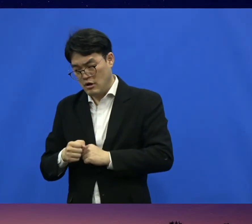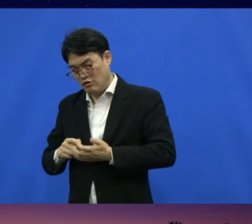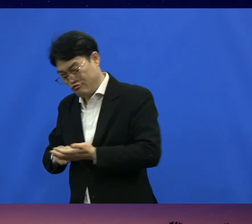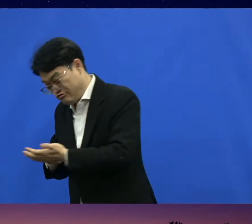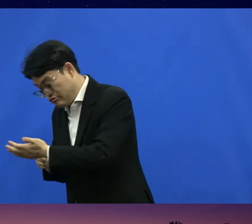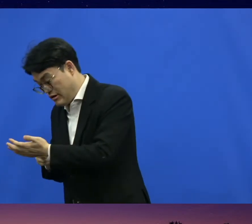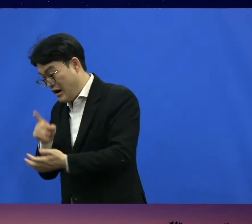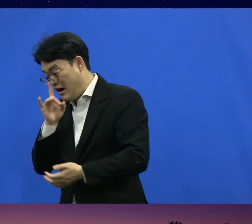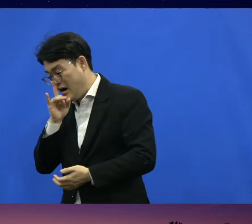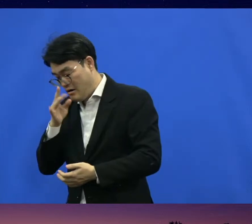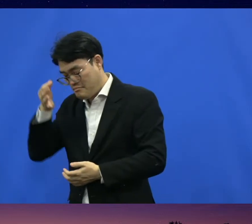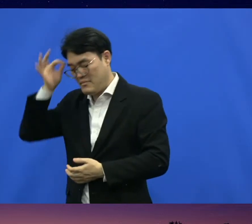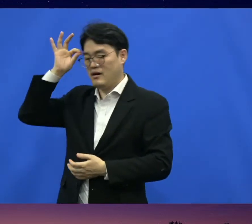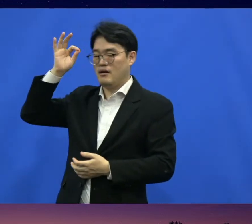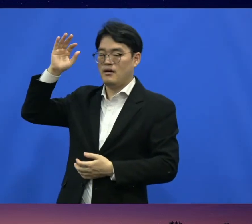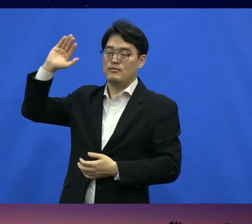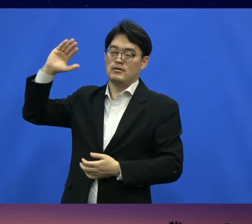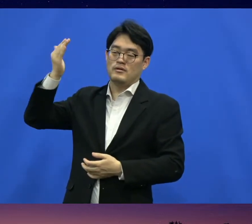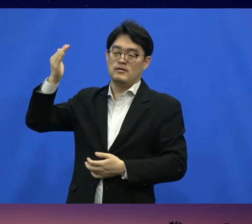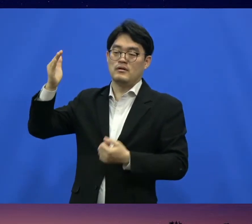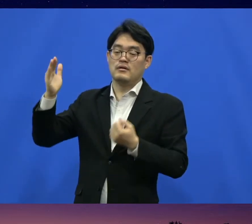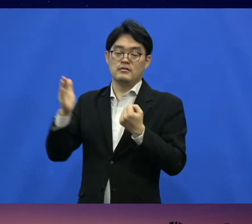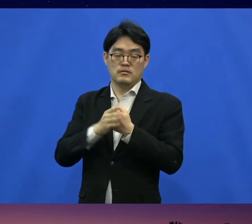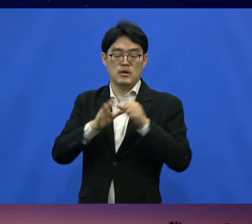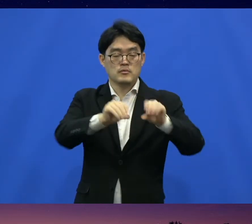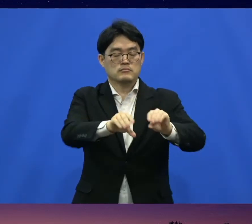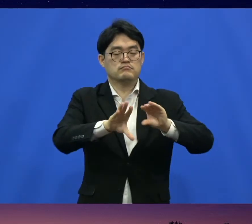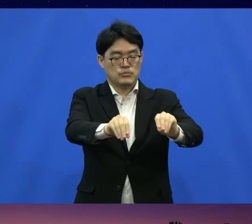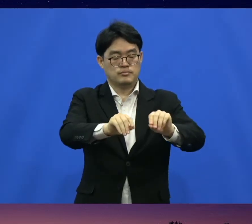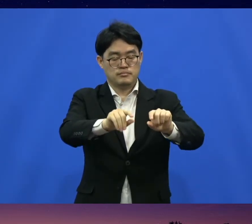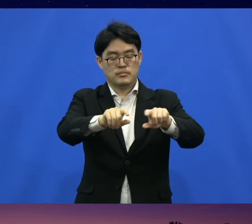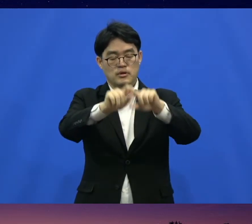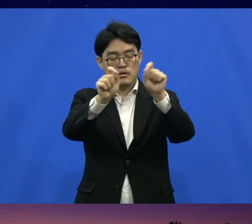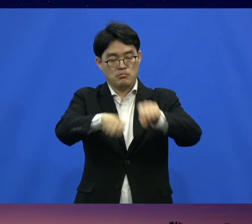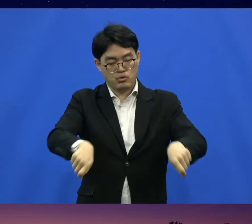예. 그래서 멈춘 것입니다.